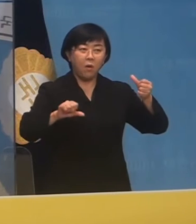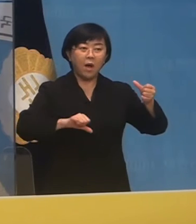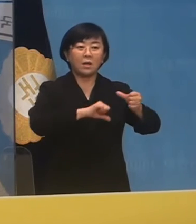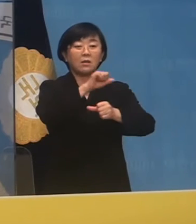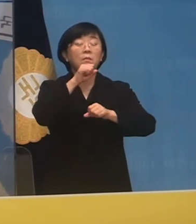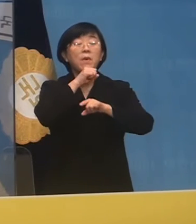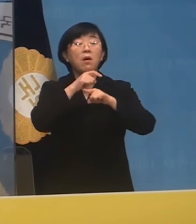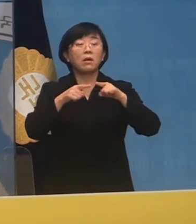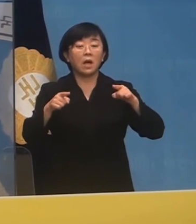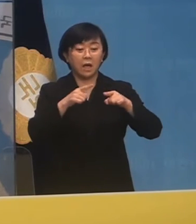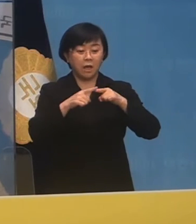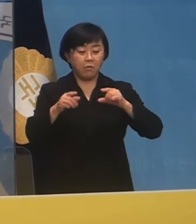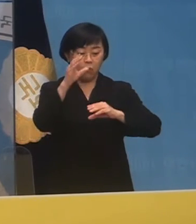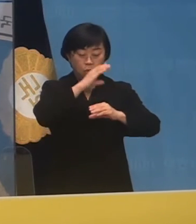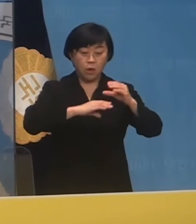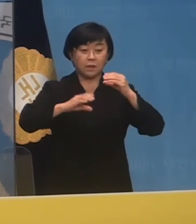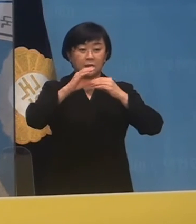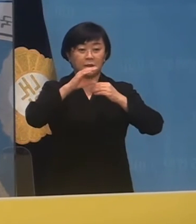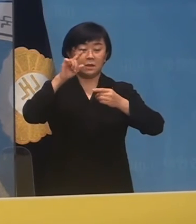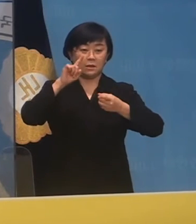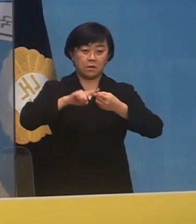환경영향평가서 보완에 대하여